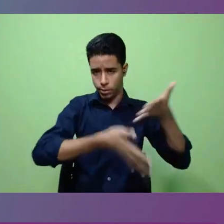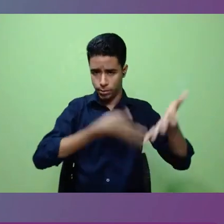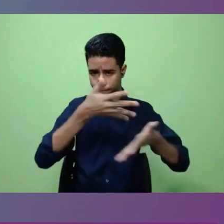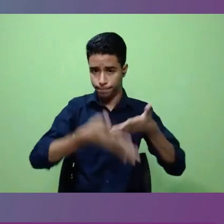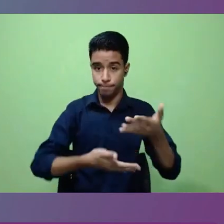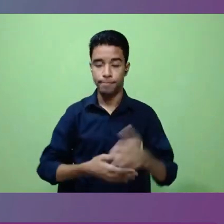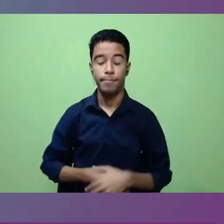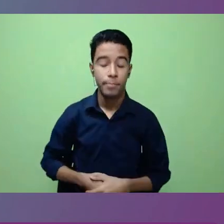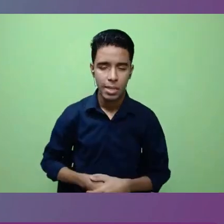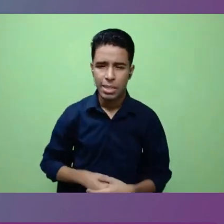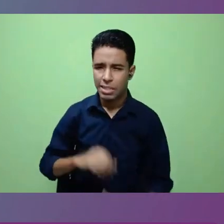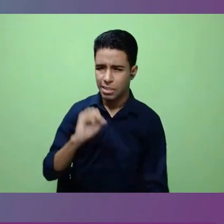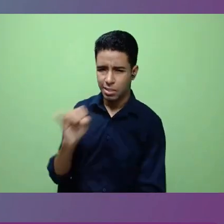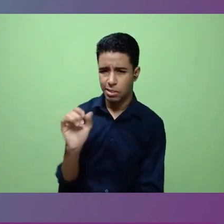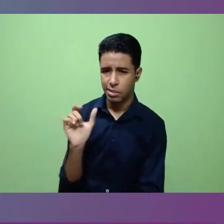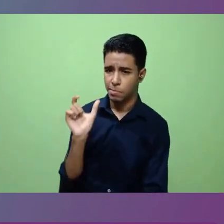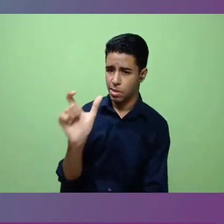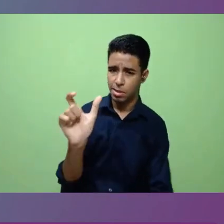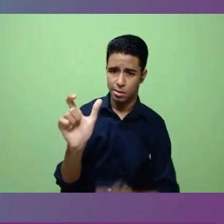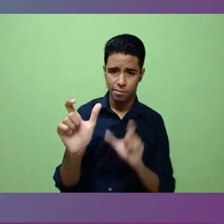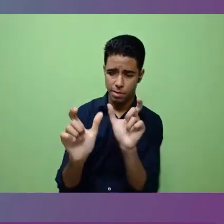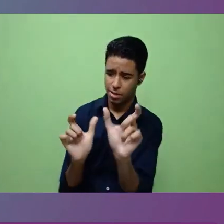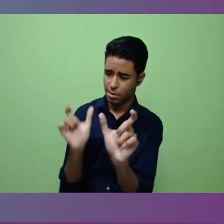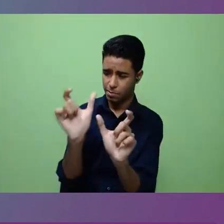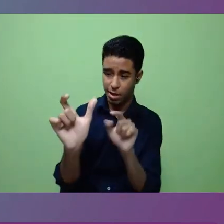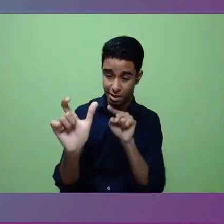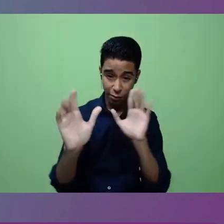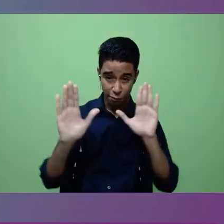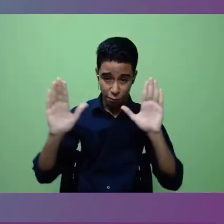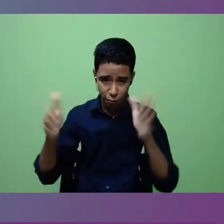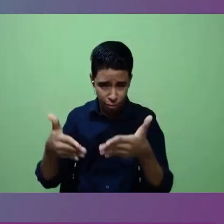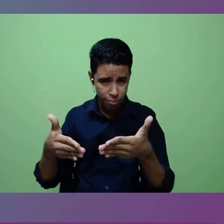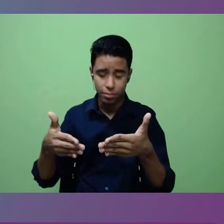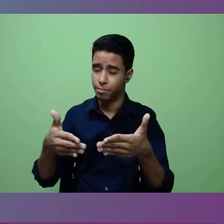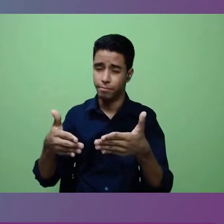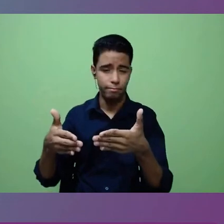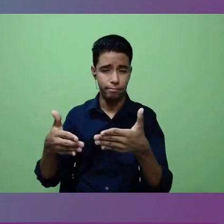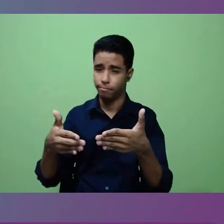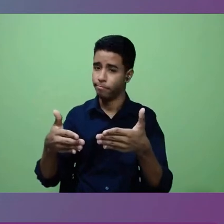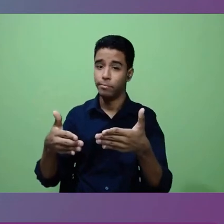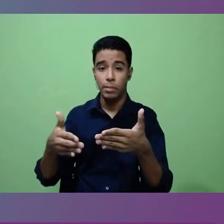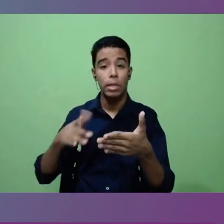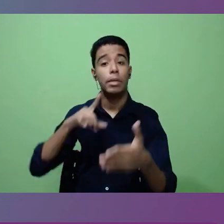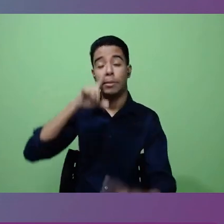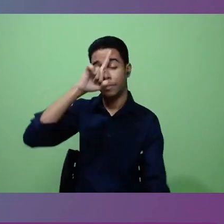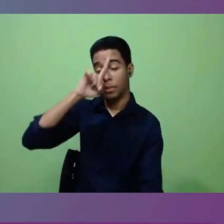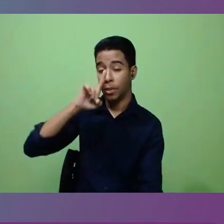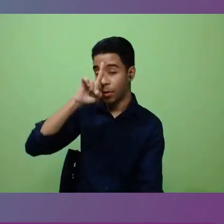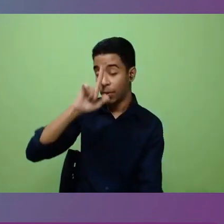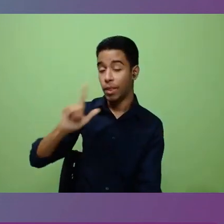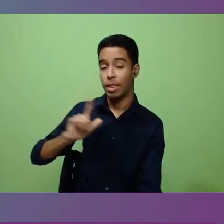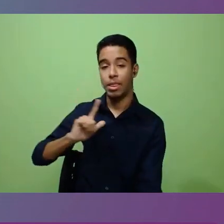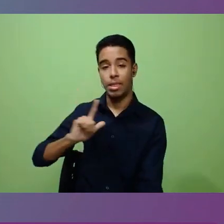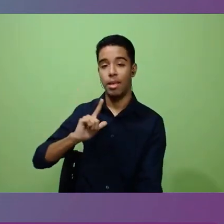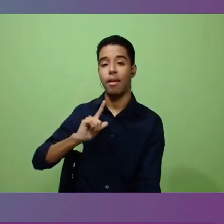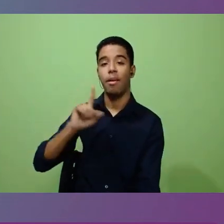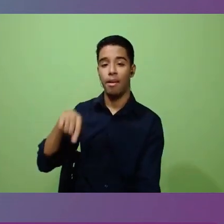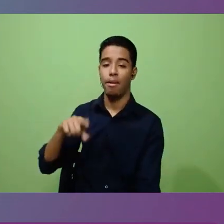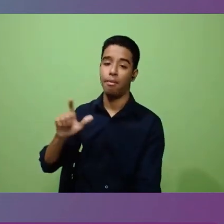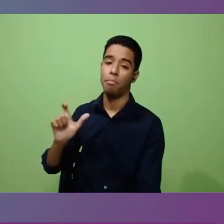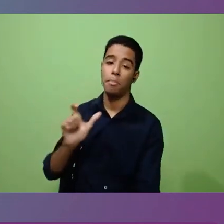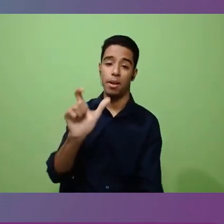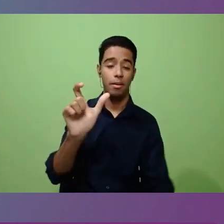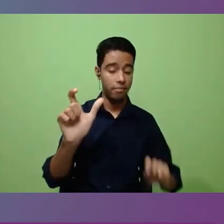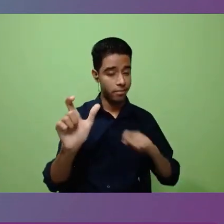muito nas palavras que estão sendo usadas para transmitir uma mensagem, eu corro o risco de traduzir palavras